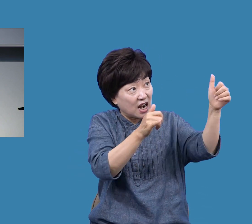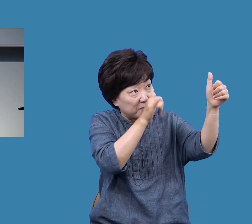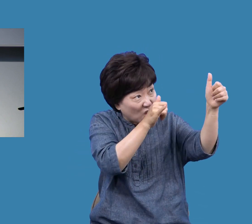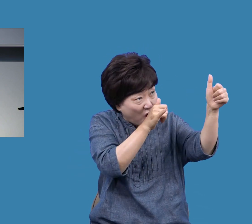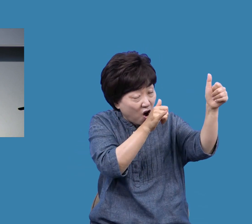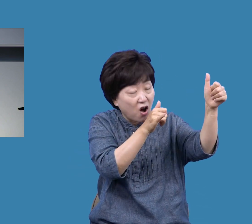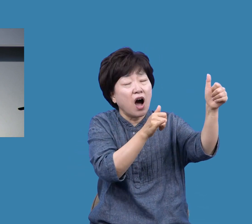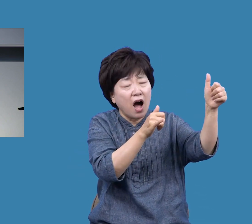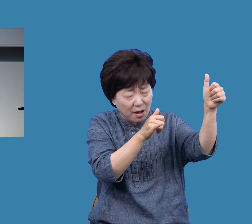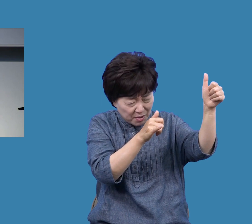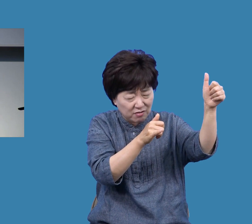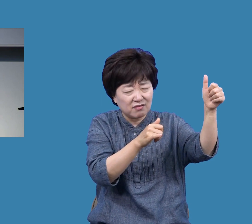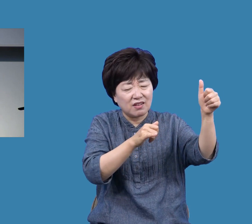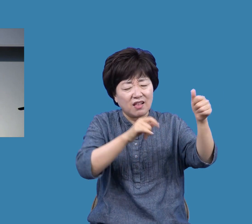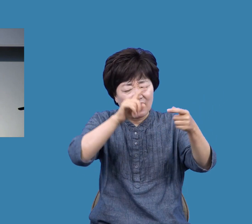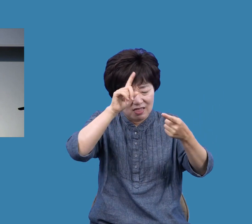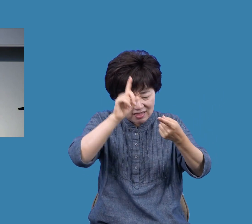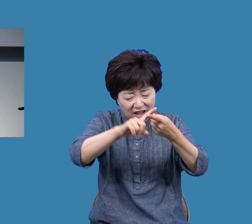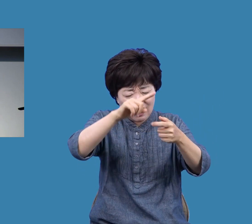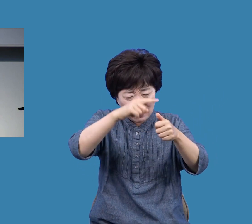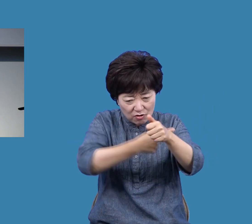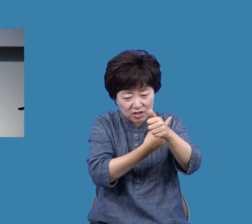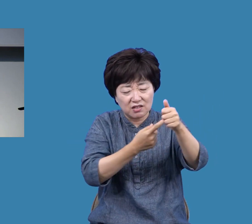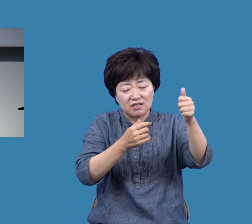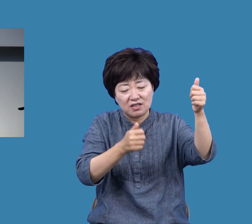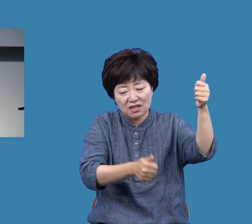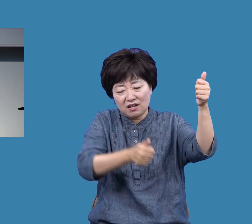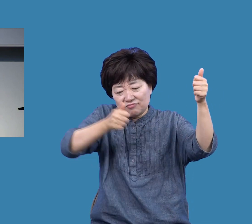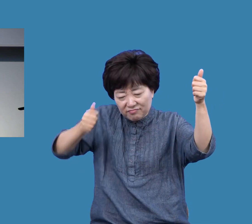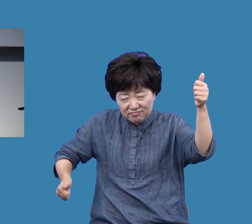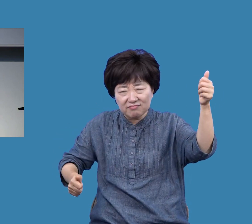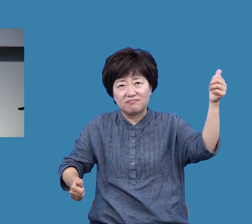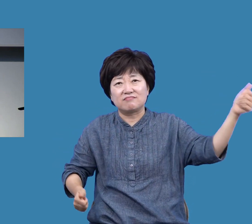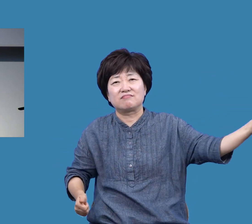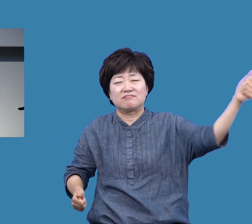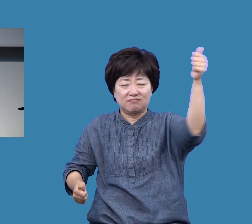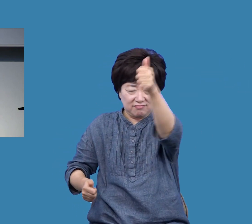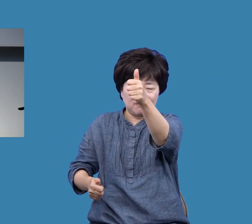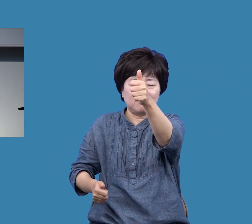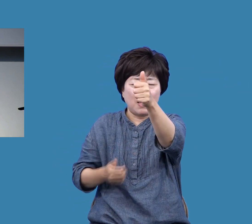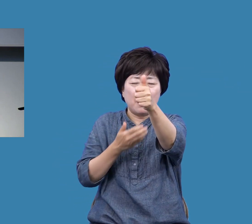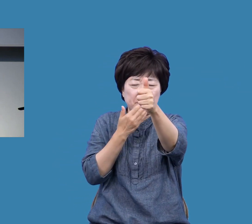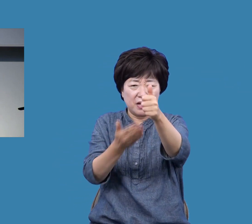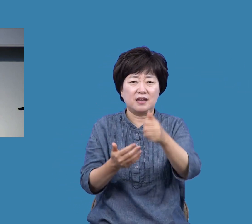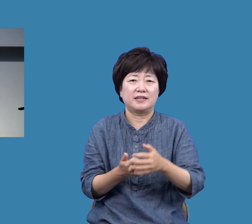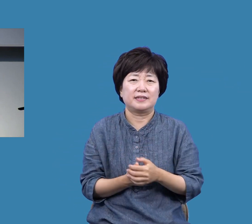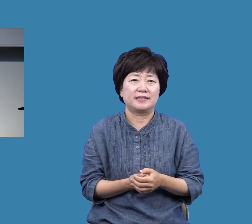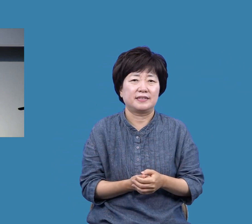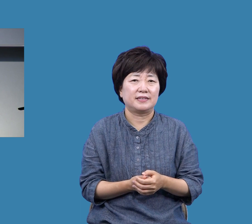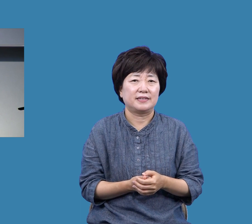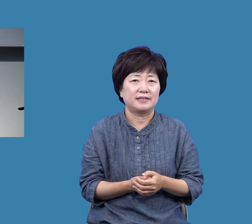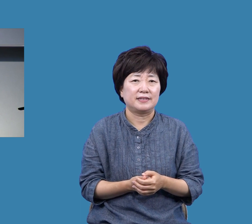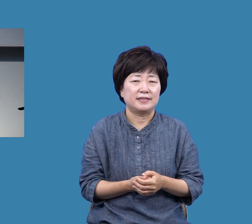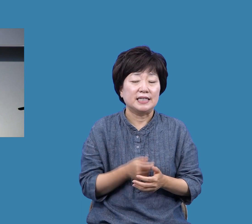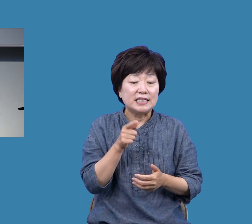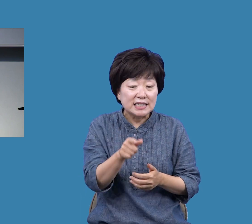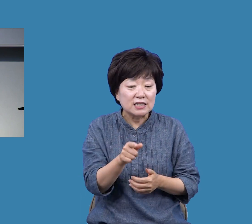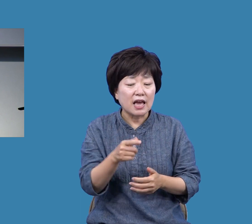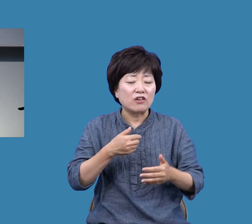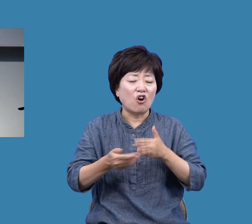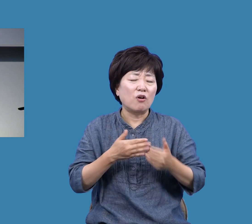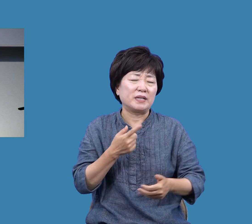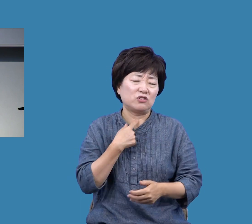있으면 당연히 하나님 그 사람 세우세요. 이건 제가요, 경험도 해봤던 일이고 주변에서도 봐왔던 일이고 성경적인 원리기도